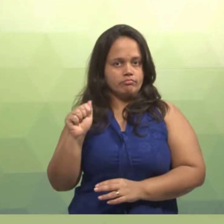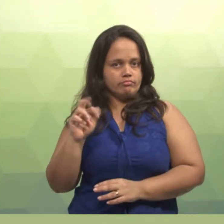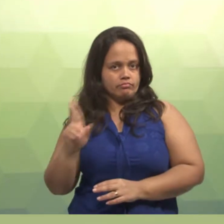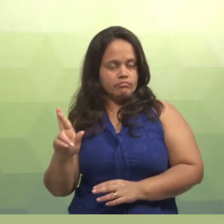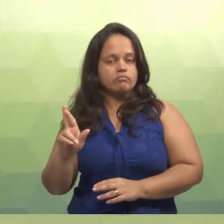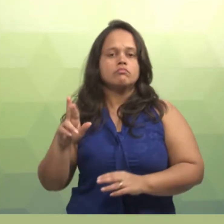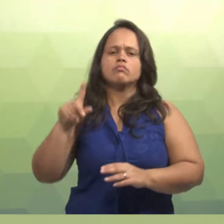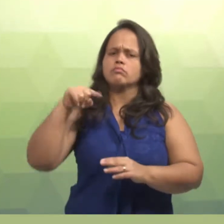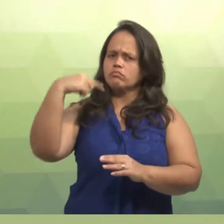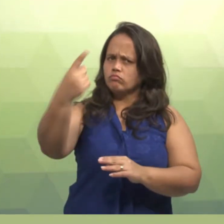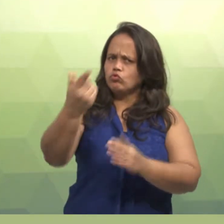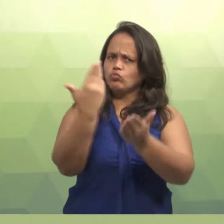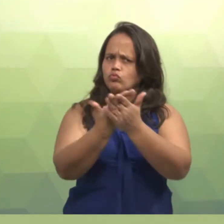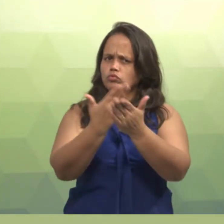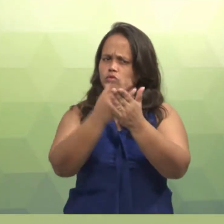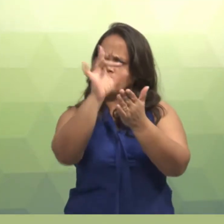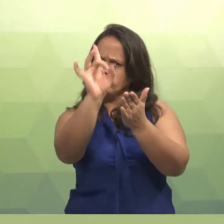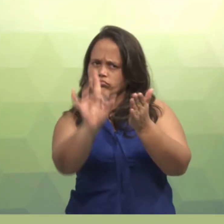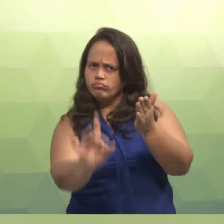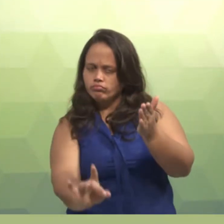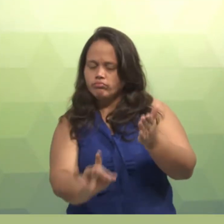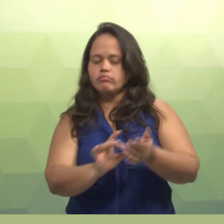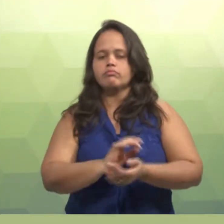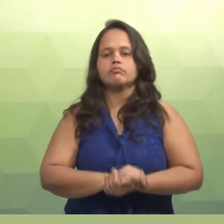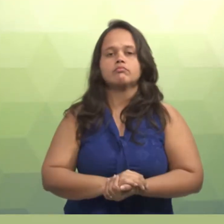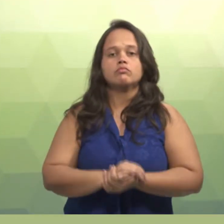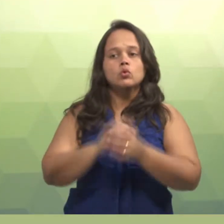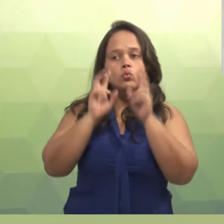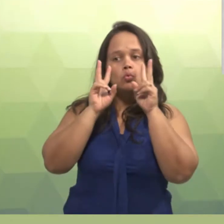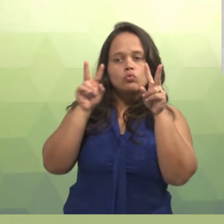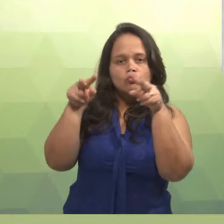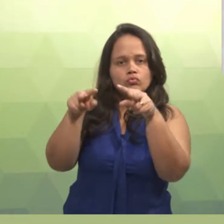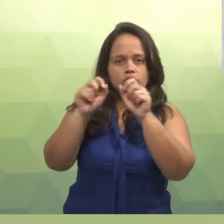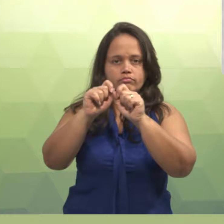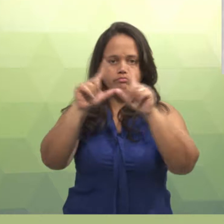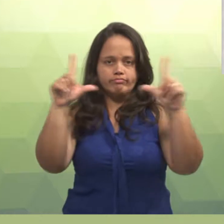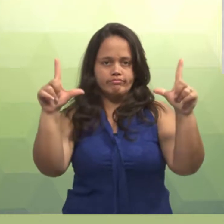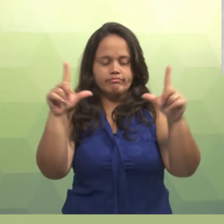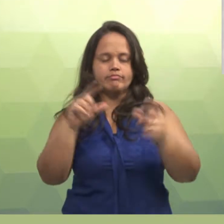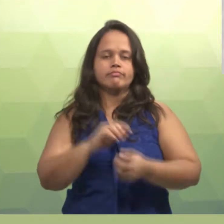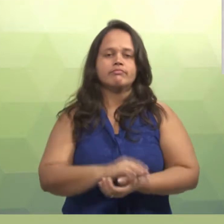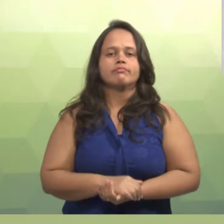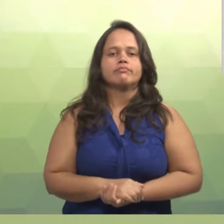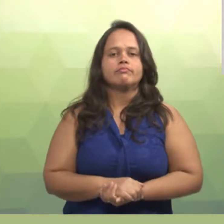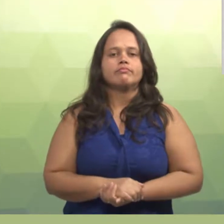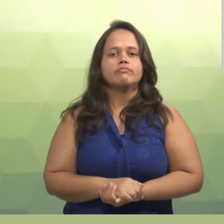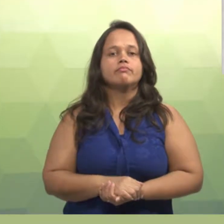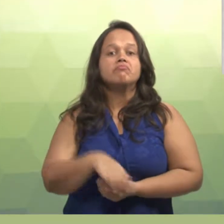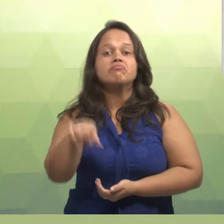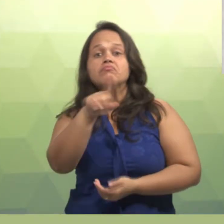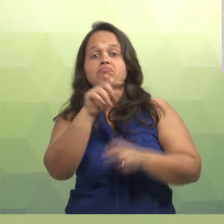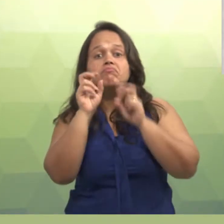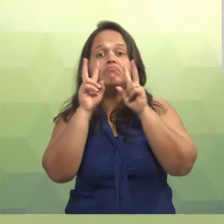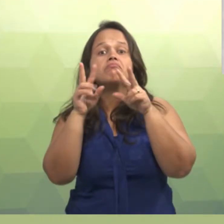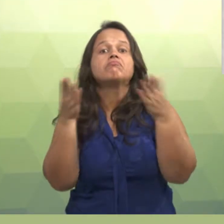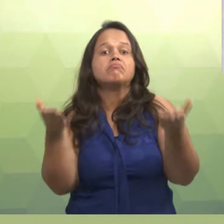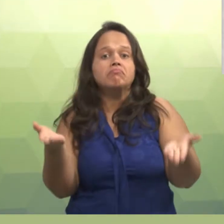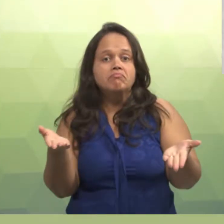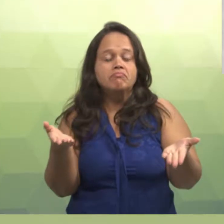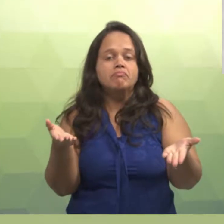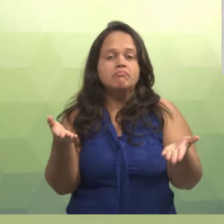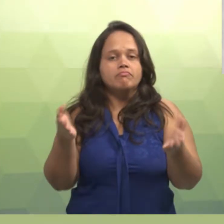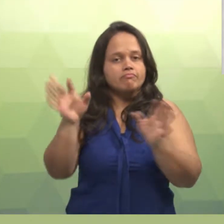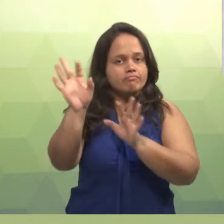vamos estudar sobre cada um deles mais à frente. Observem esse slide. O que